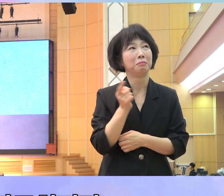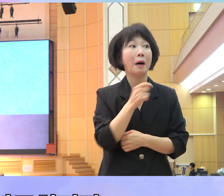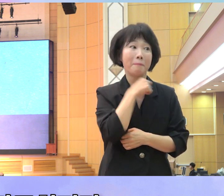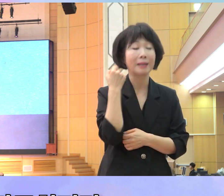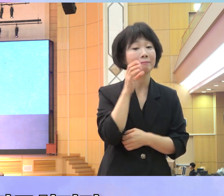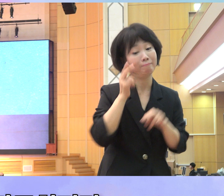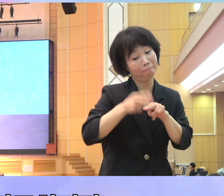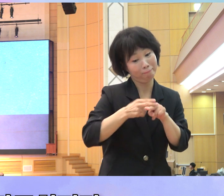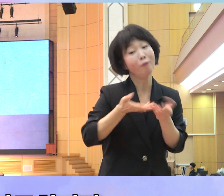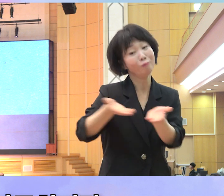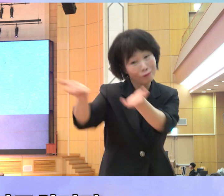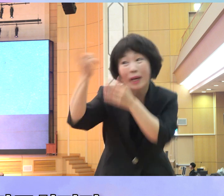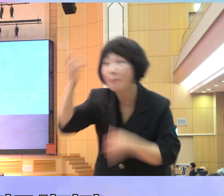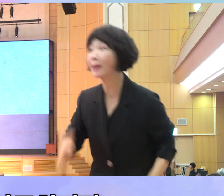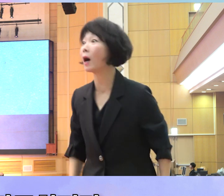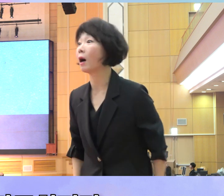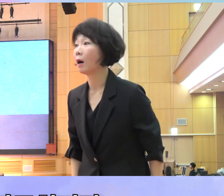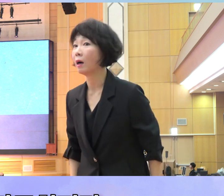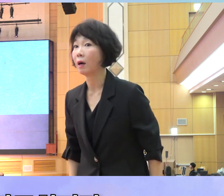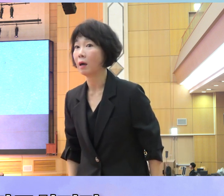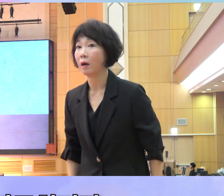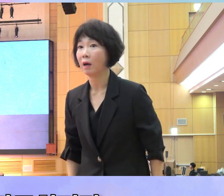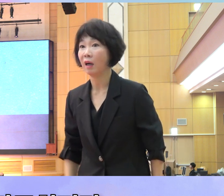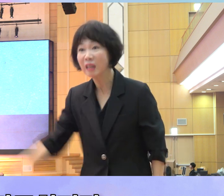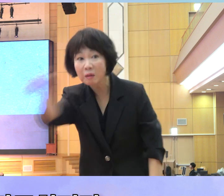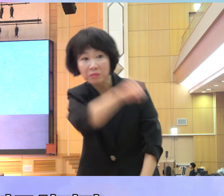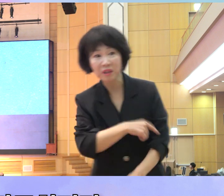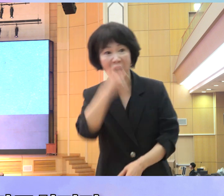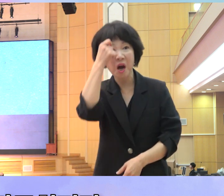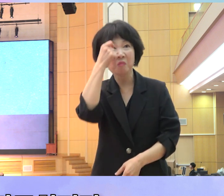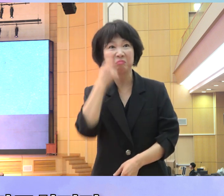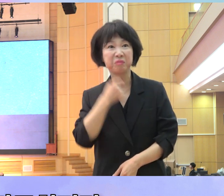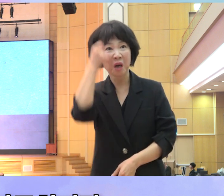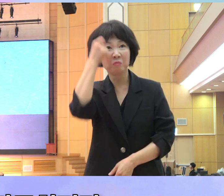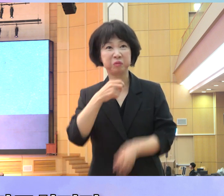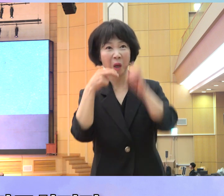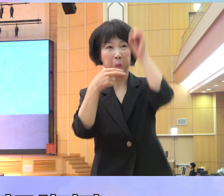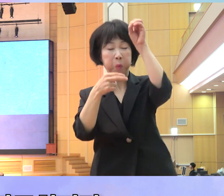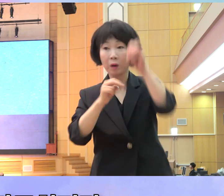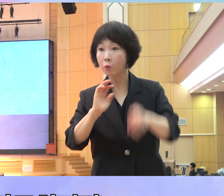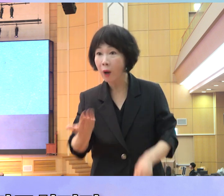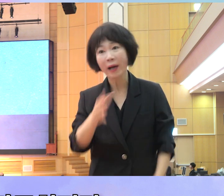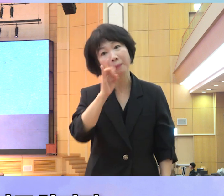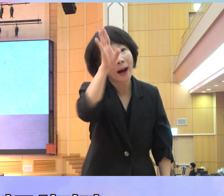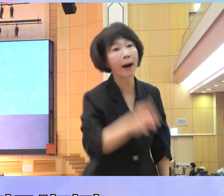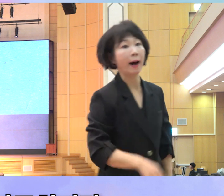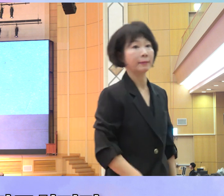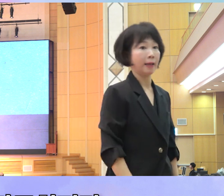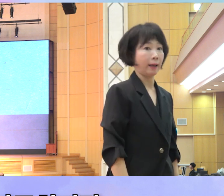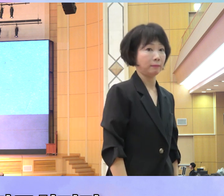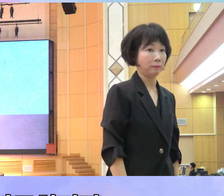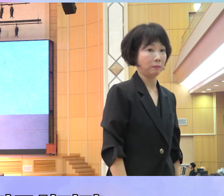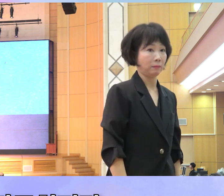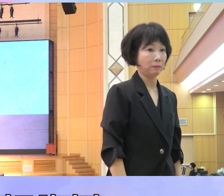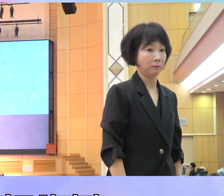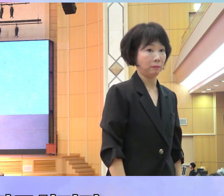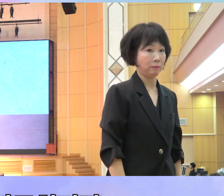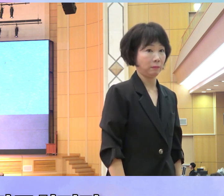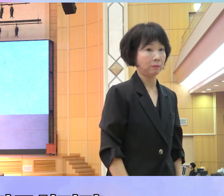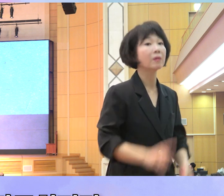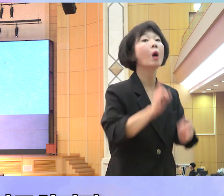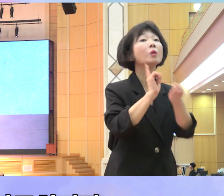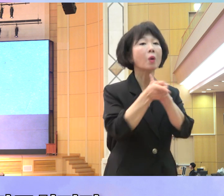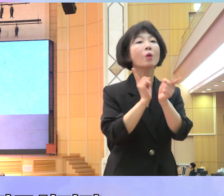배우자를요 좀 불쌍한 눈으로 불쌍하게 바라본다라는 건 여러분 나보다 깔본다는 게